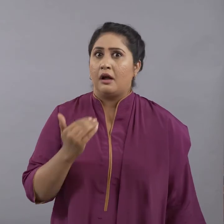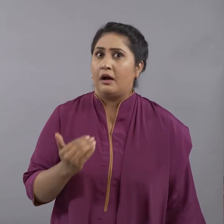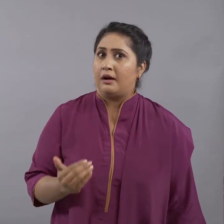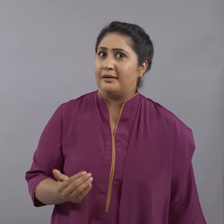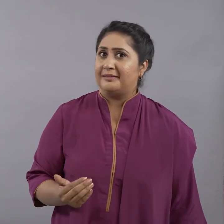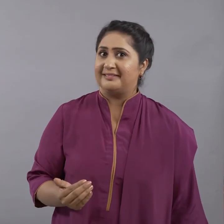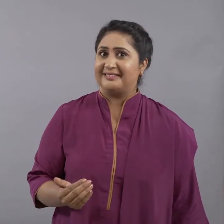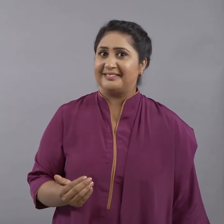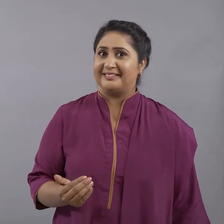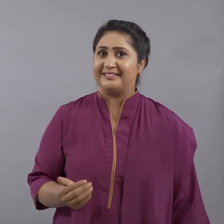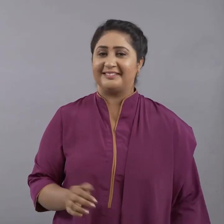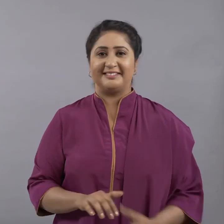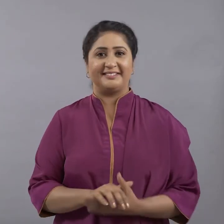हैरान,